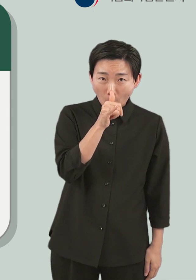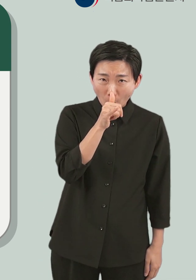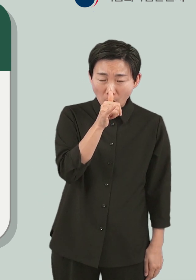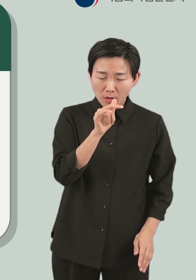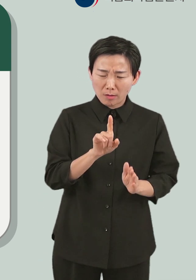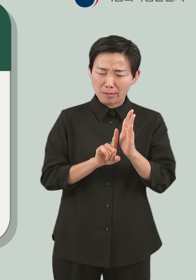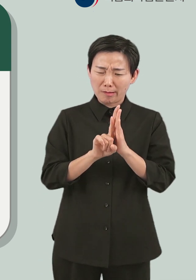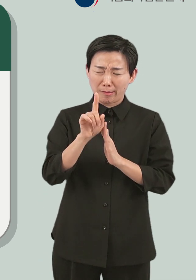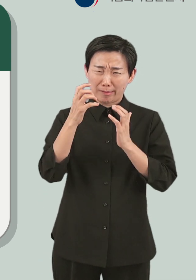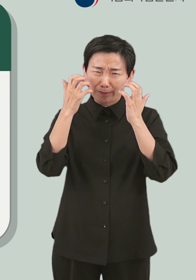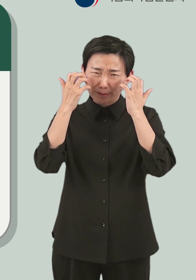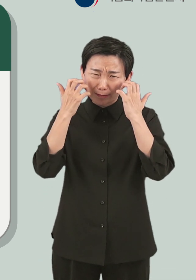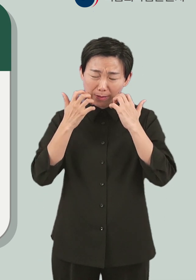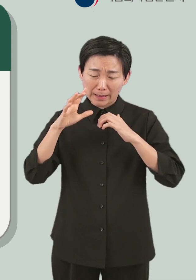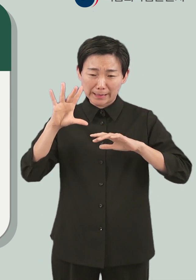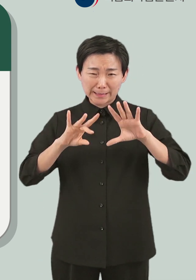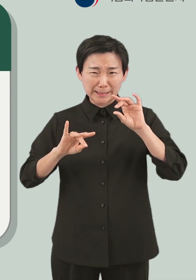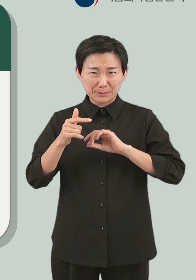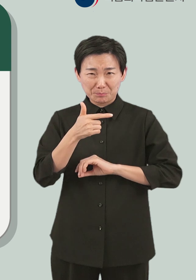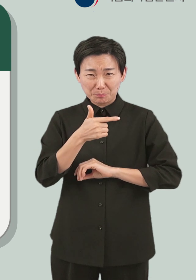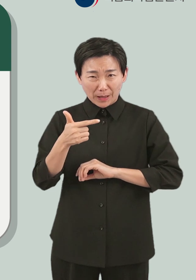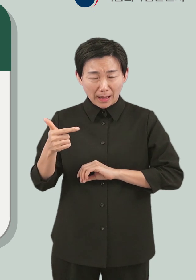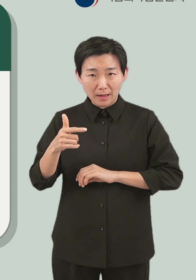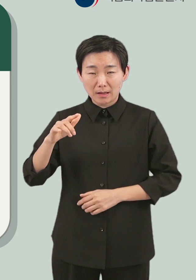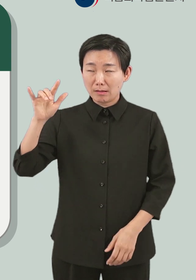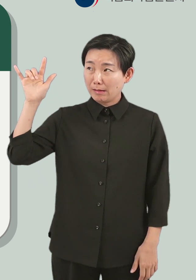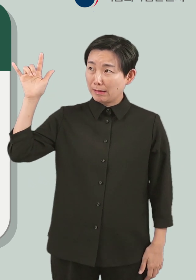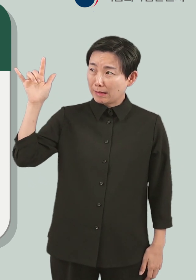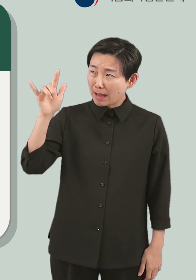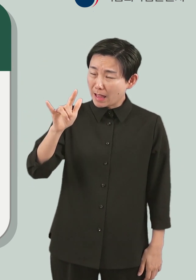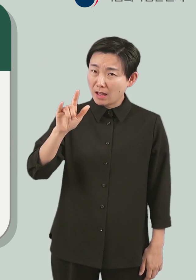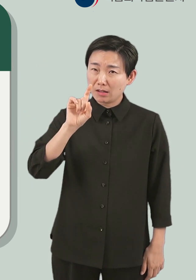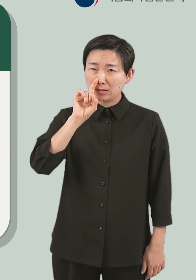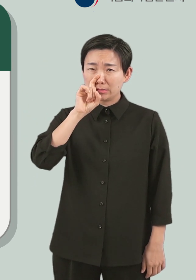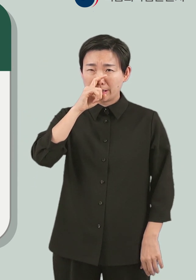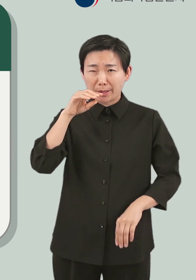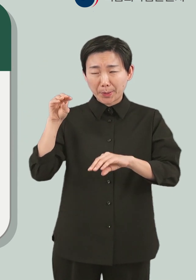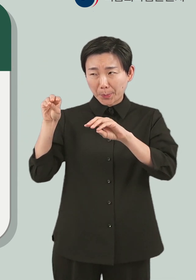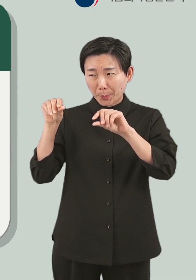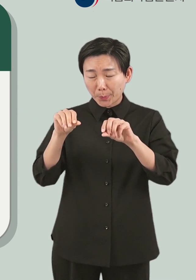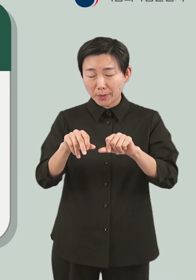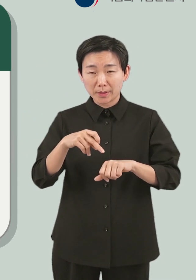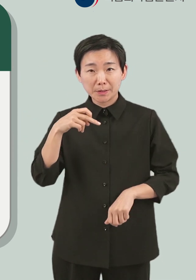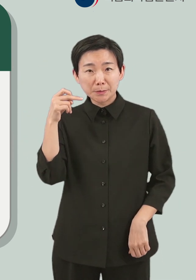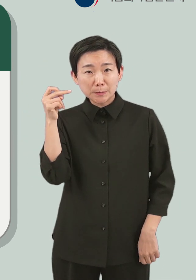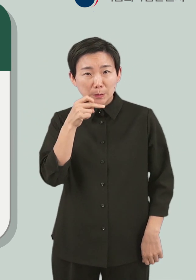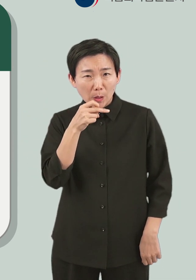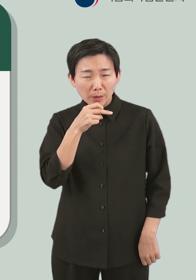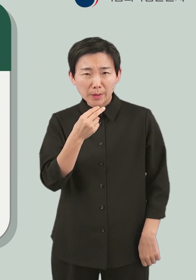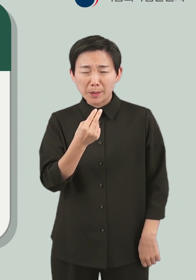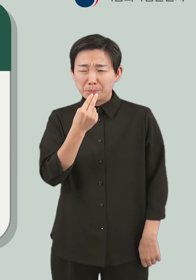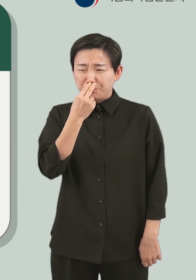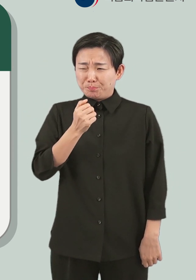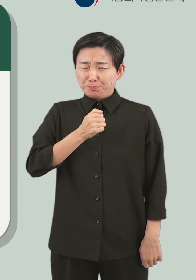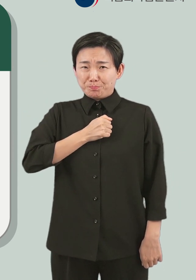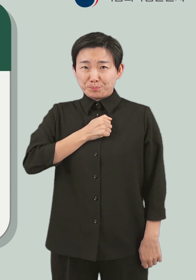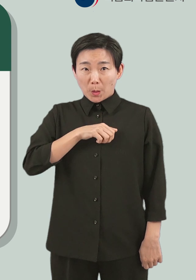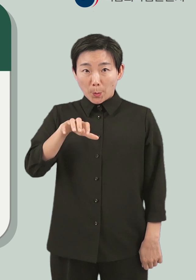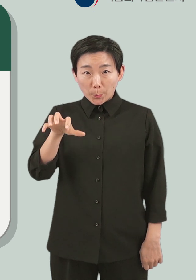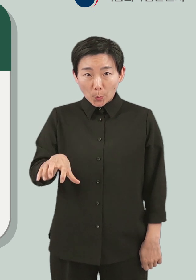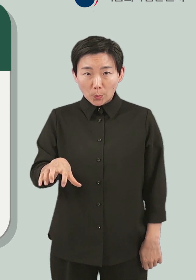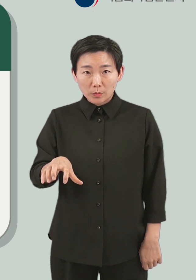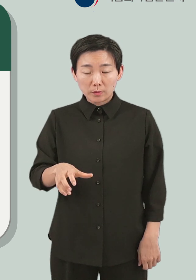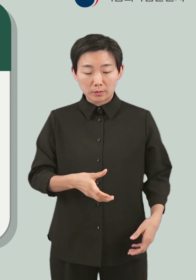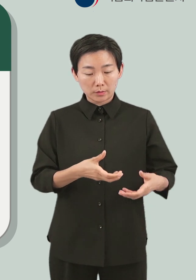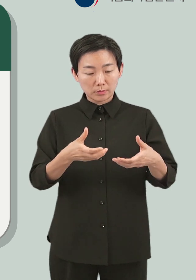물기가 있는 곳, 고온 다습, 직사광선, 먼지, 염분 등 공기의 영향을 받는 곳, 진동,